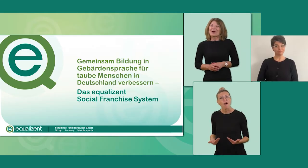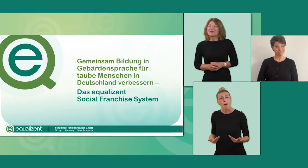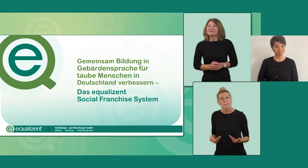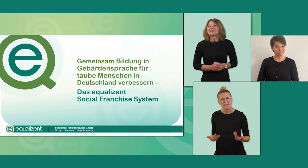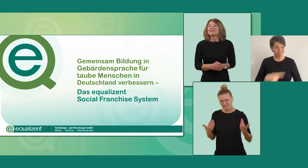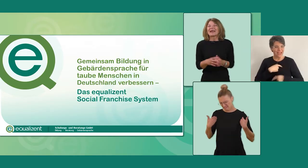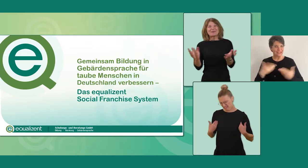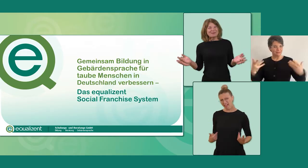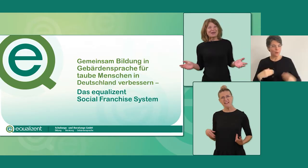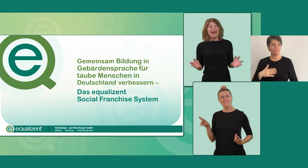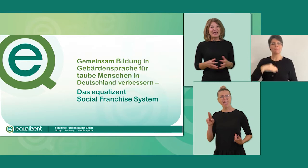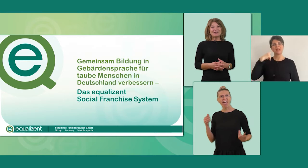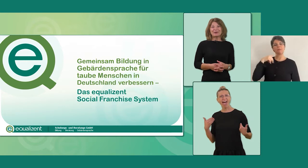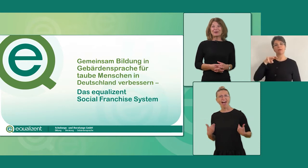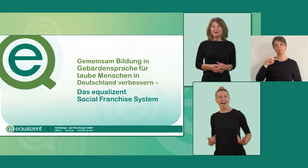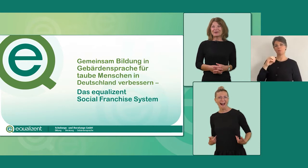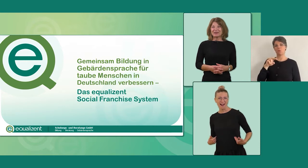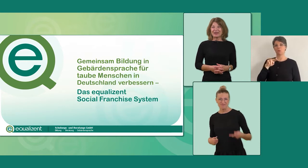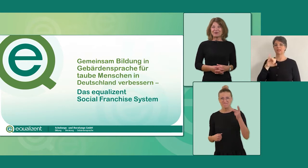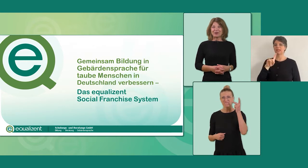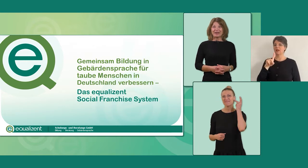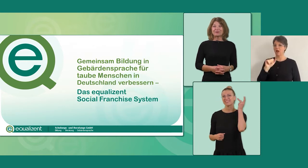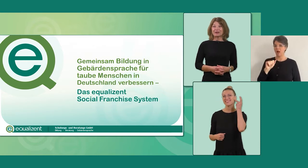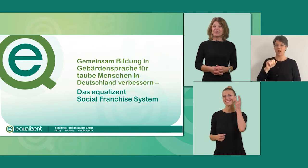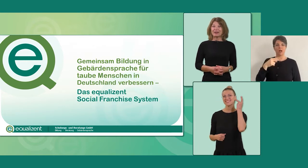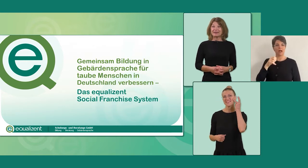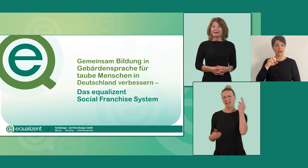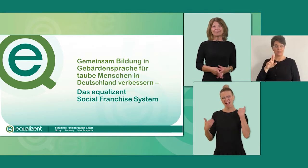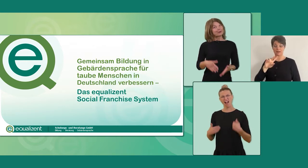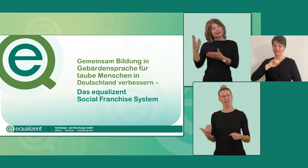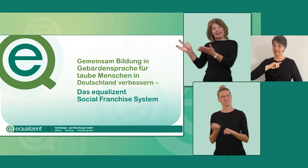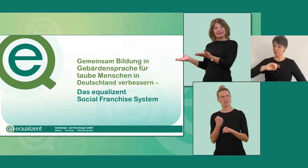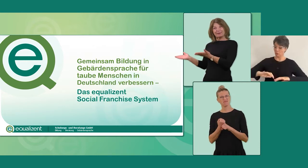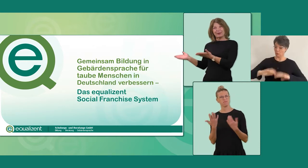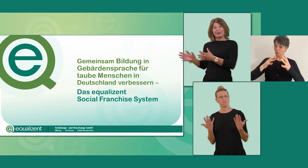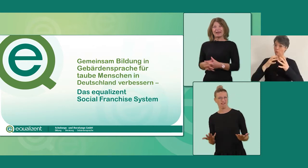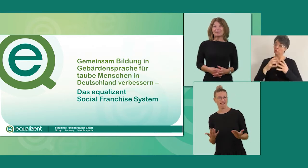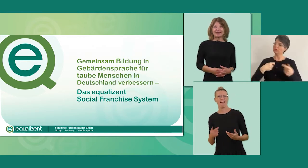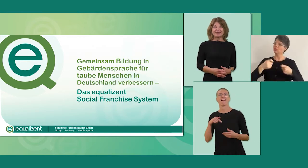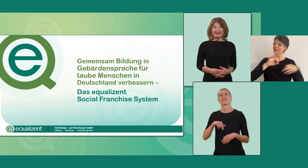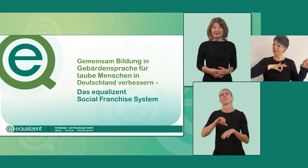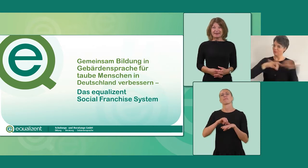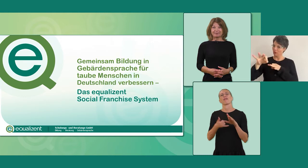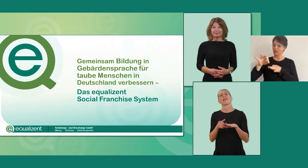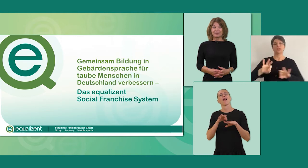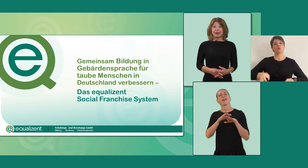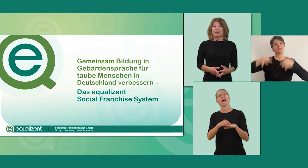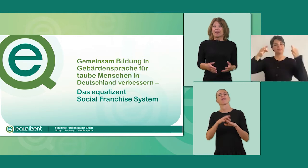Herzlich willkommen. Mein Name ist Monika Heider. Ich bin die Gründerin und Geschäftsführerin von Equalizant. Und das ist meine Kollegin Patricia